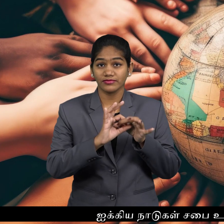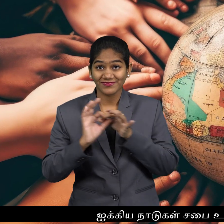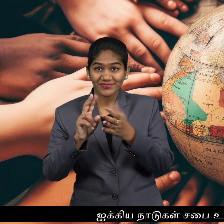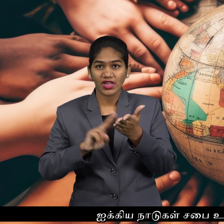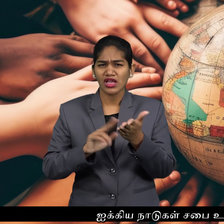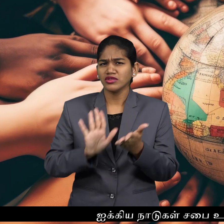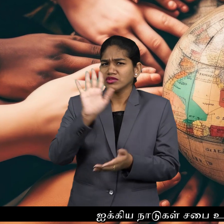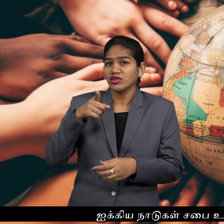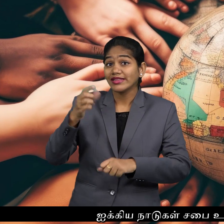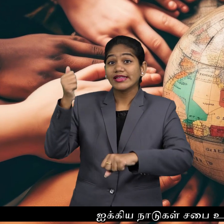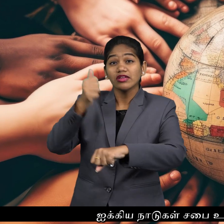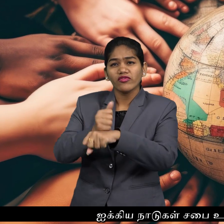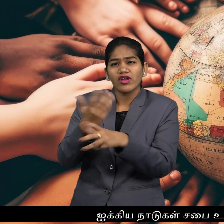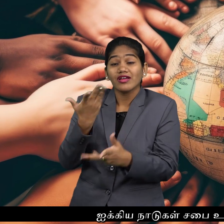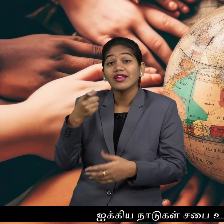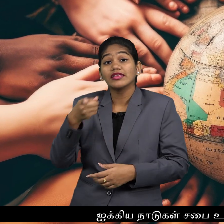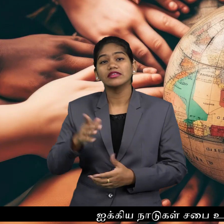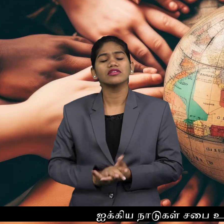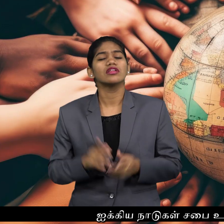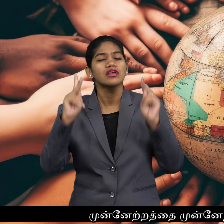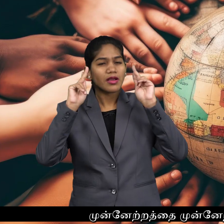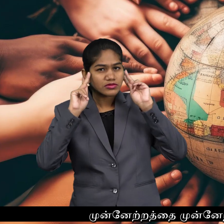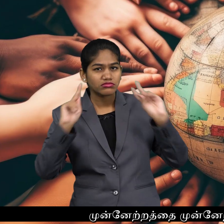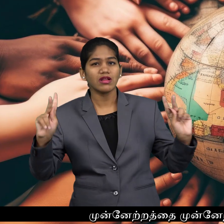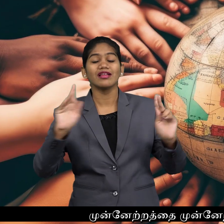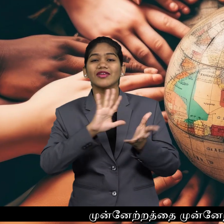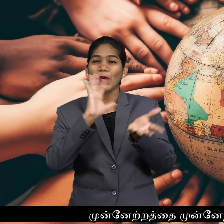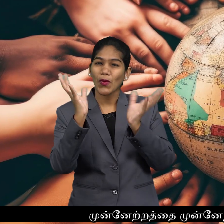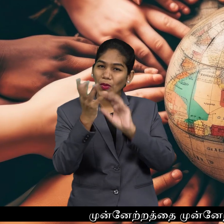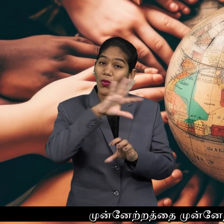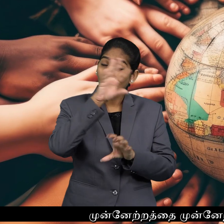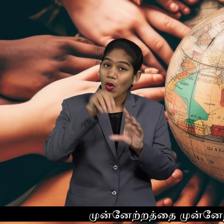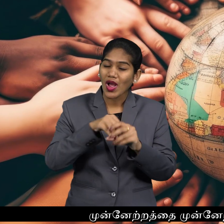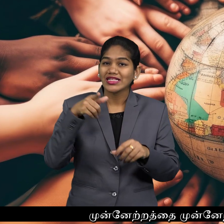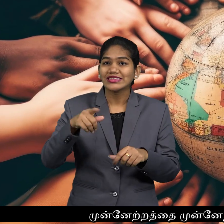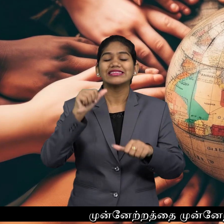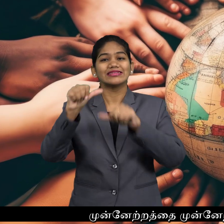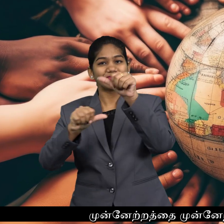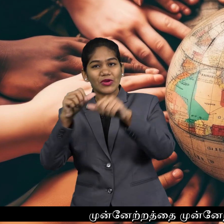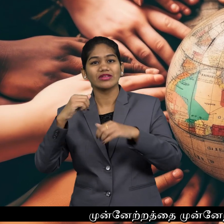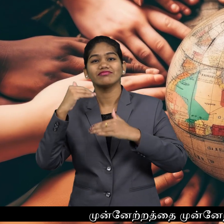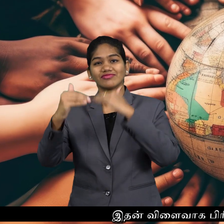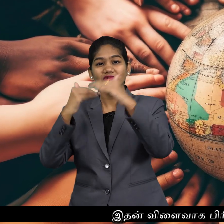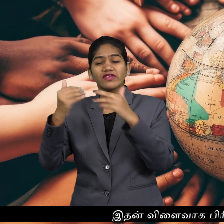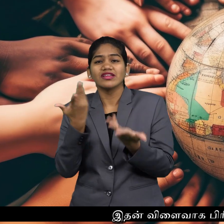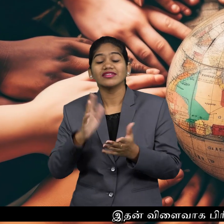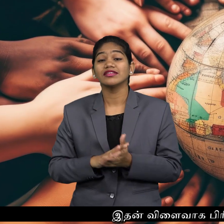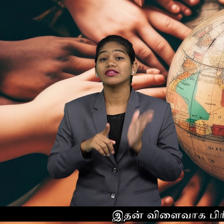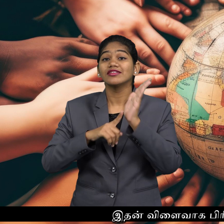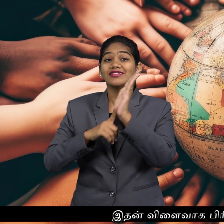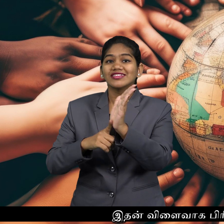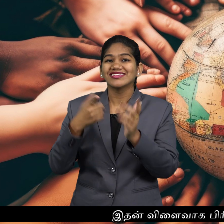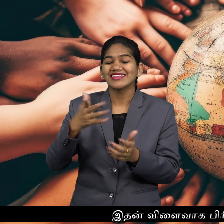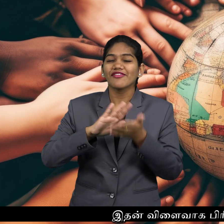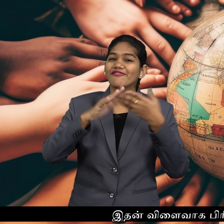ஐக்கிய நாடுகள் சபை உலகளாவிய அமைதி மற்றும் முன்னேற்றத்தை முன்னேற்றுவதற்காக நிறுவப்பட்டது. இதன்